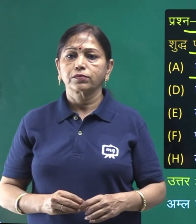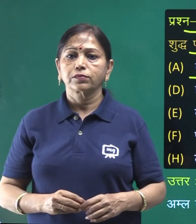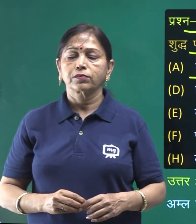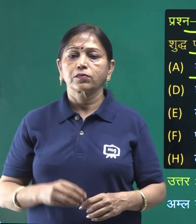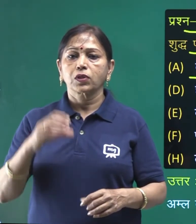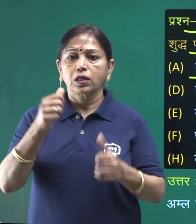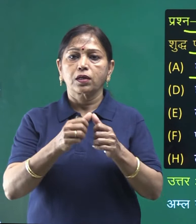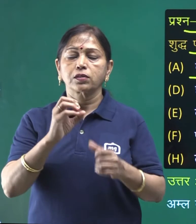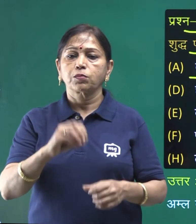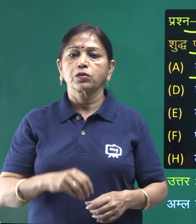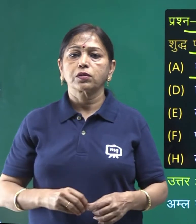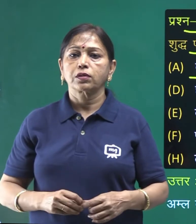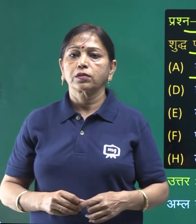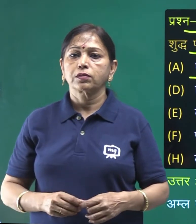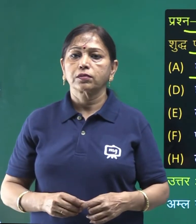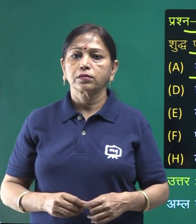कैल्शियम ऑक्साइड,